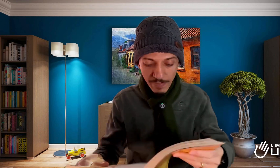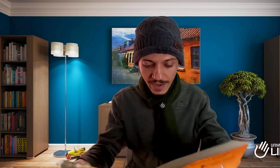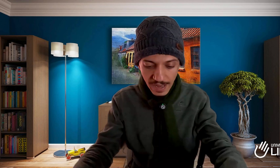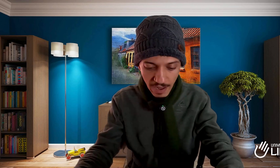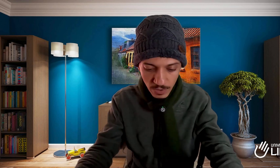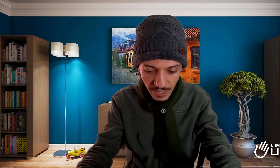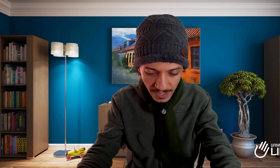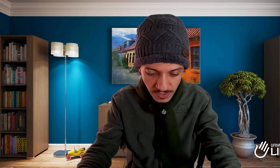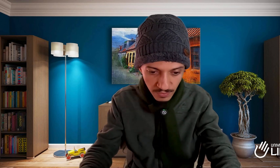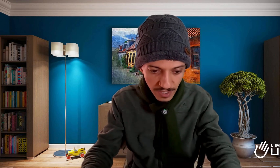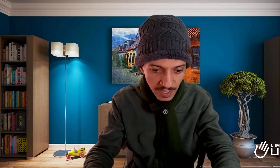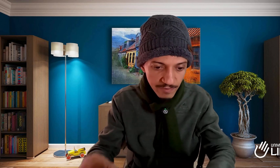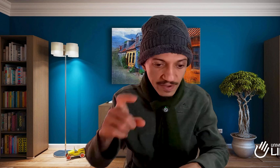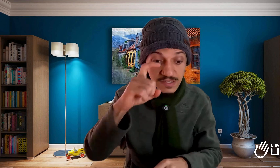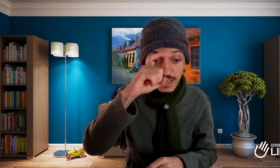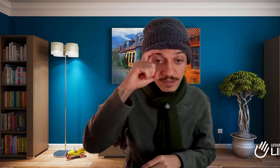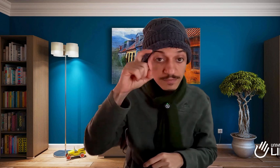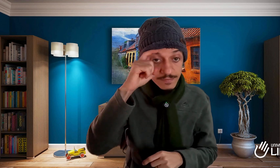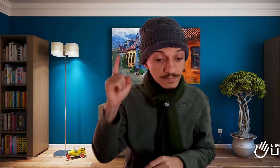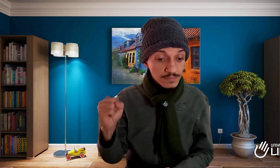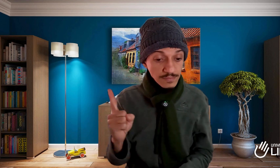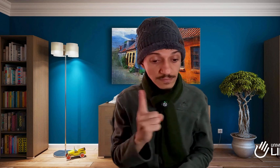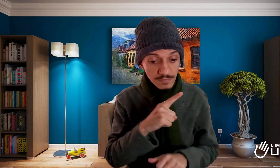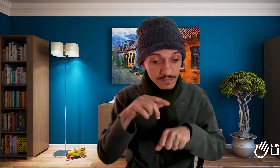lá o texto e ir fazendo.